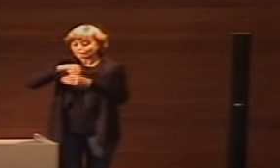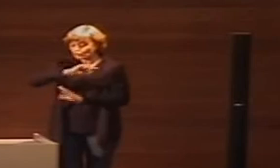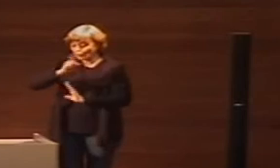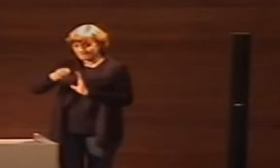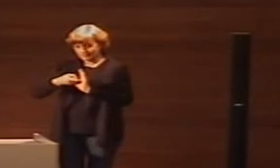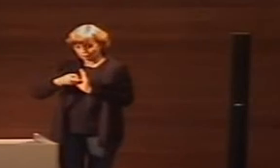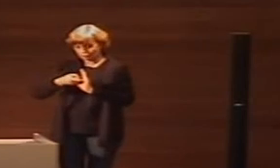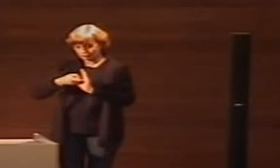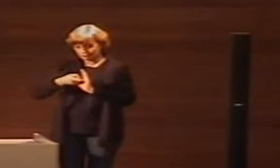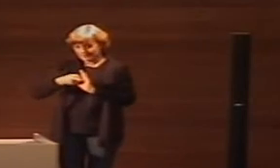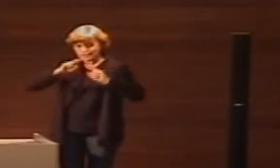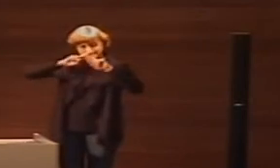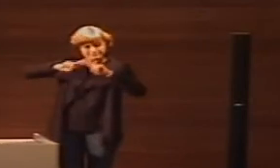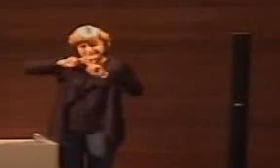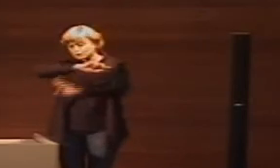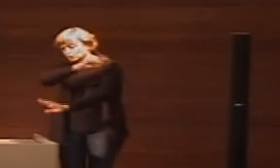más global, ¿no?